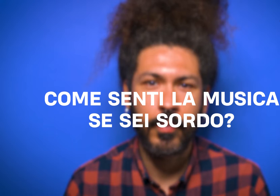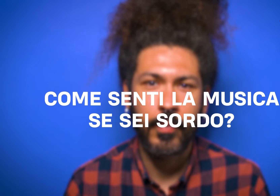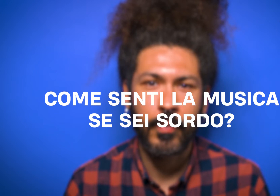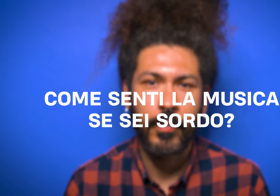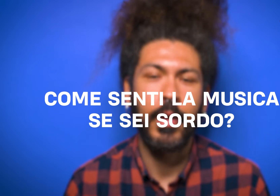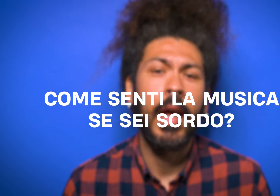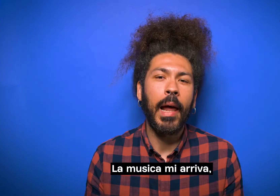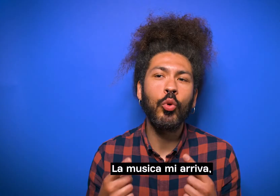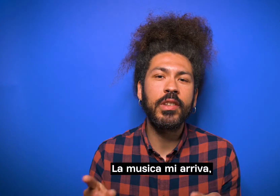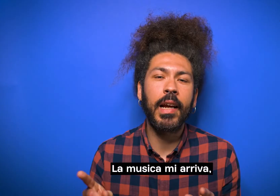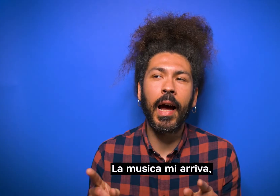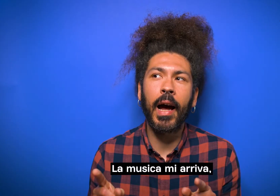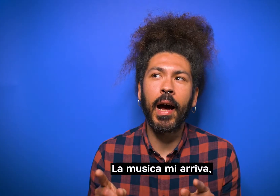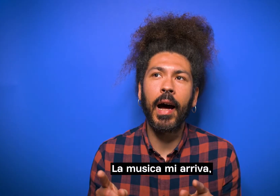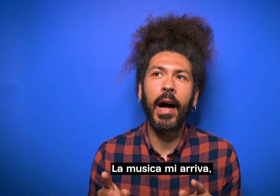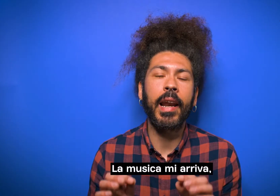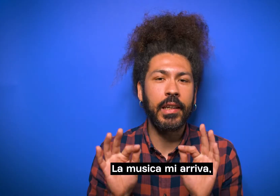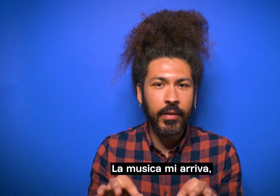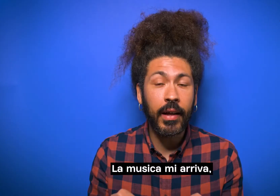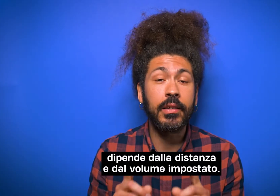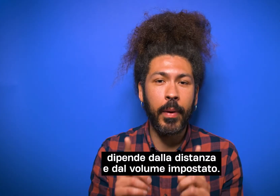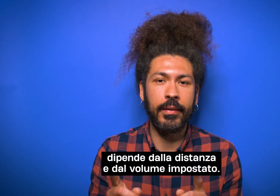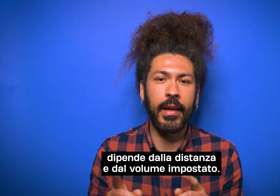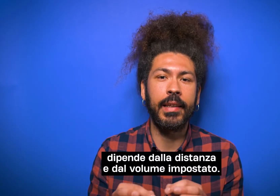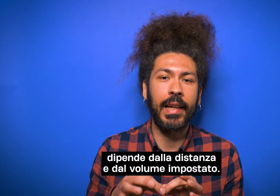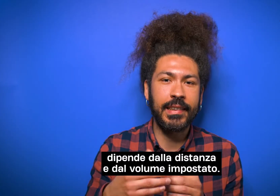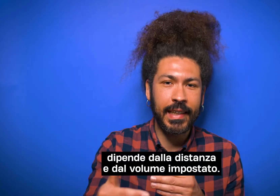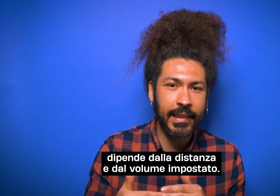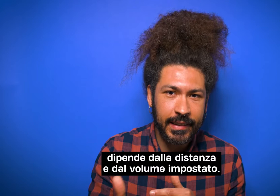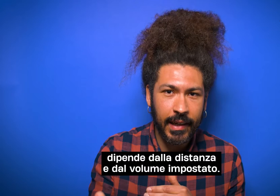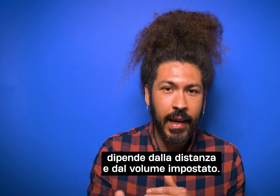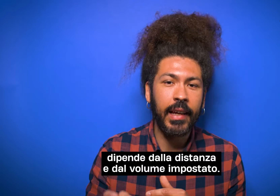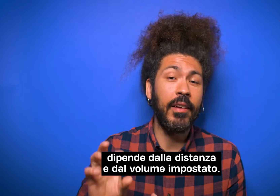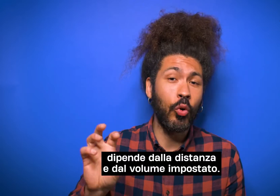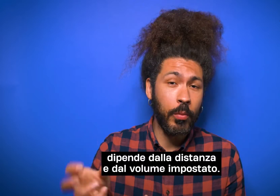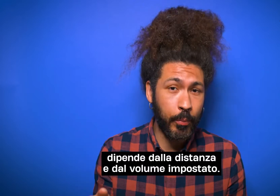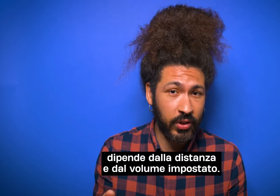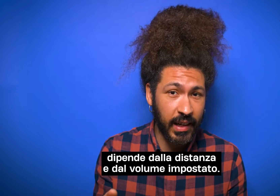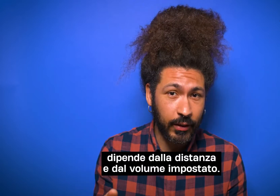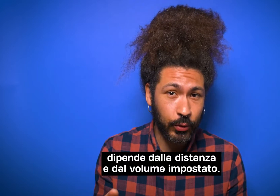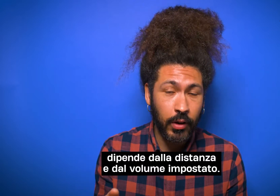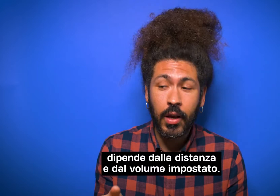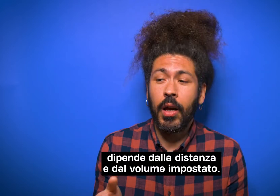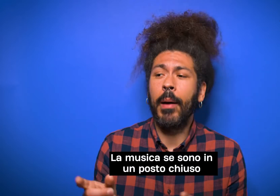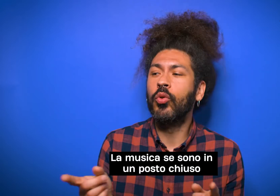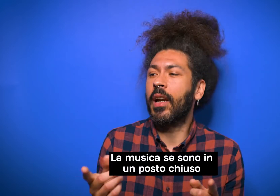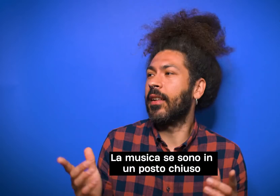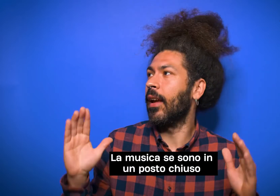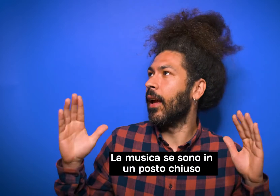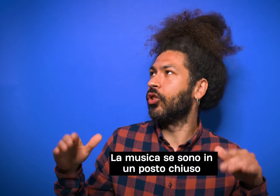a migliorare. La musica arriva, dipende dalla distanza e dal volume impostato. La musica, se, cioè